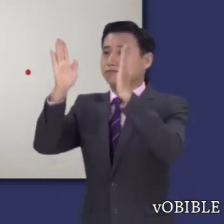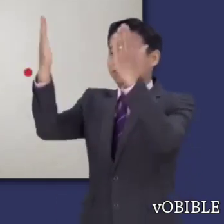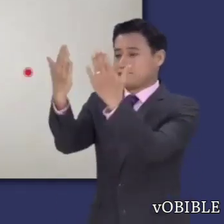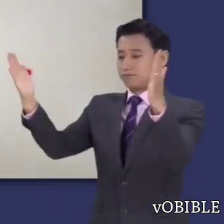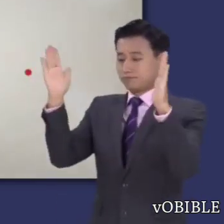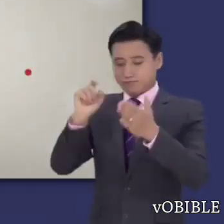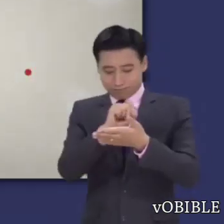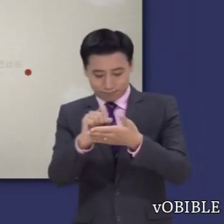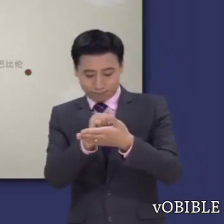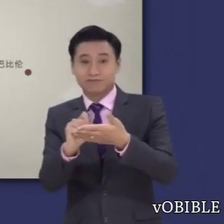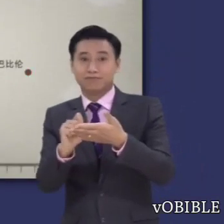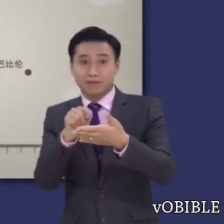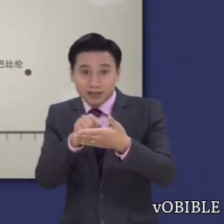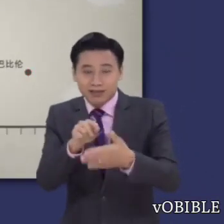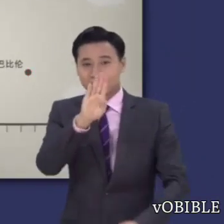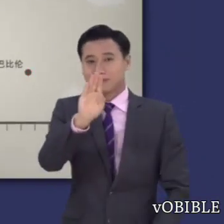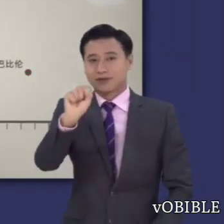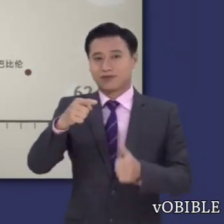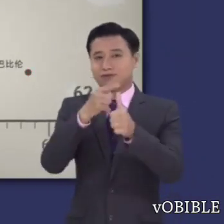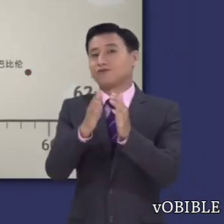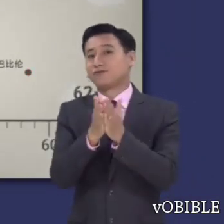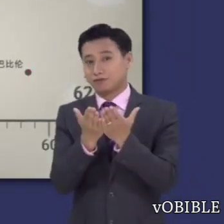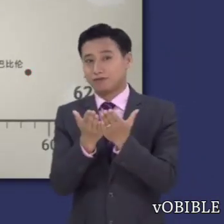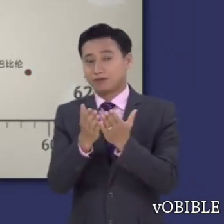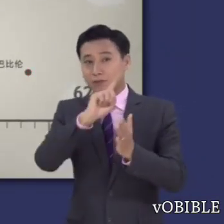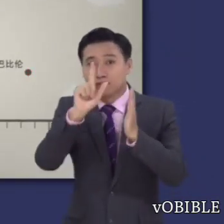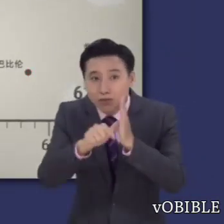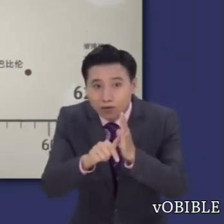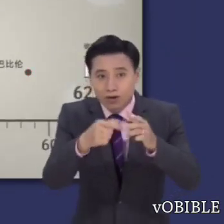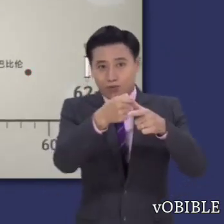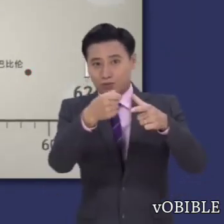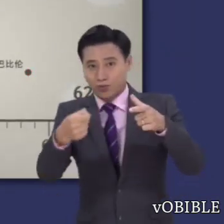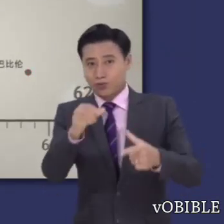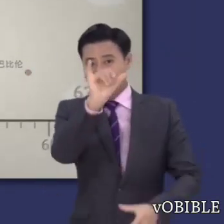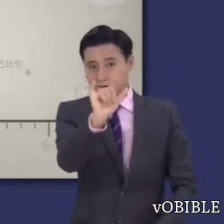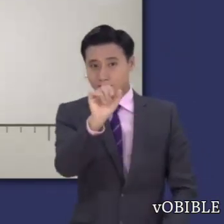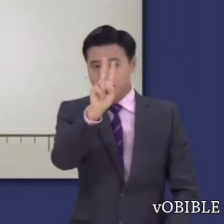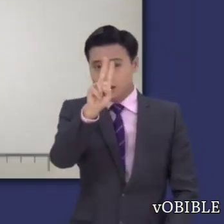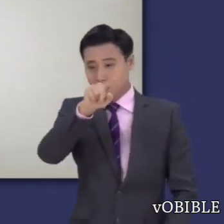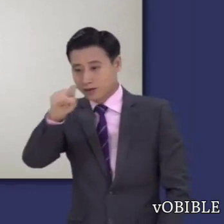比伦写下彼得前书，时间大约是公元62到64年。